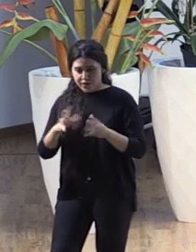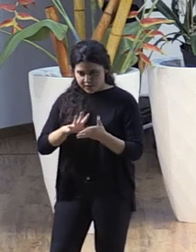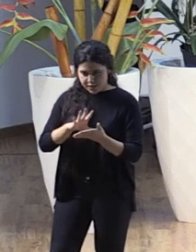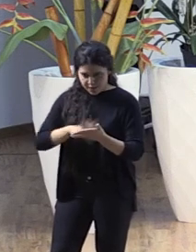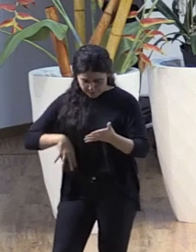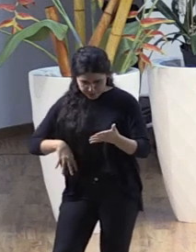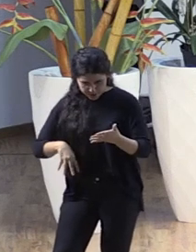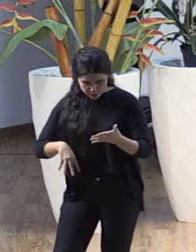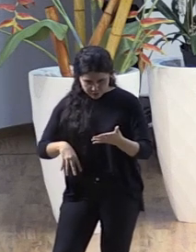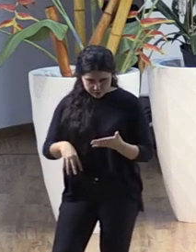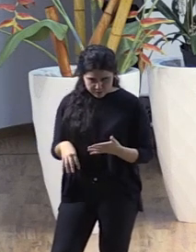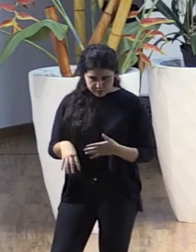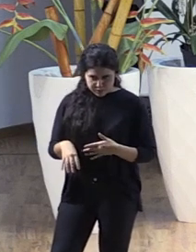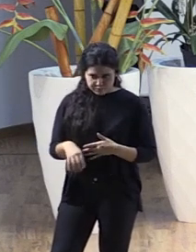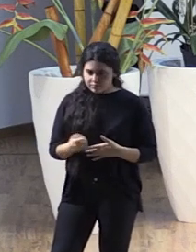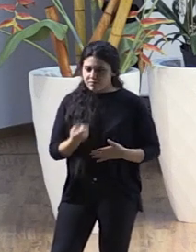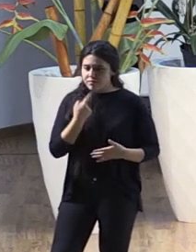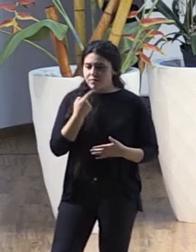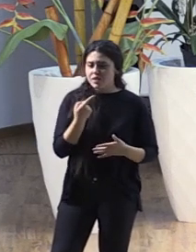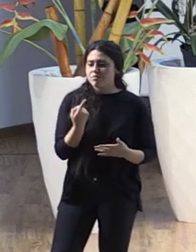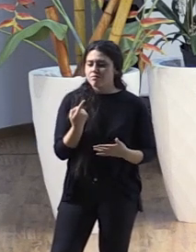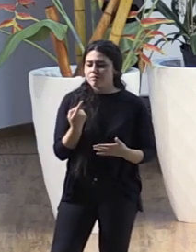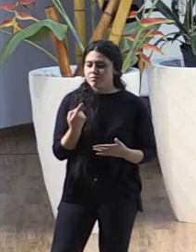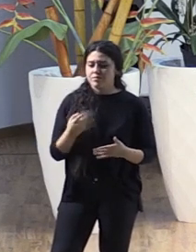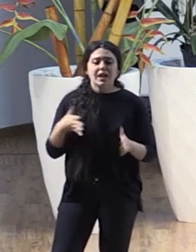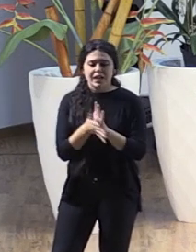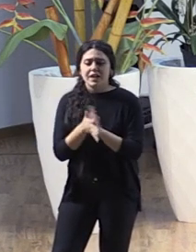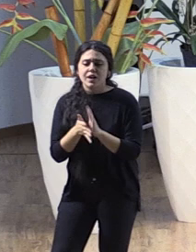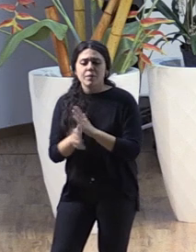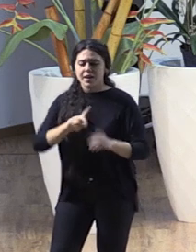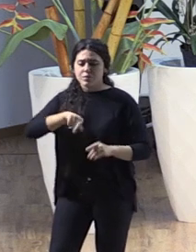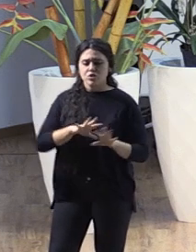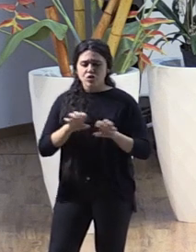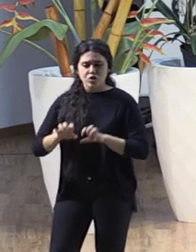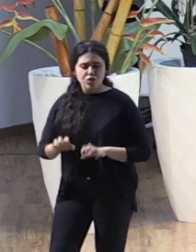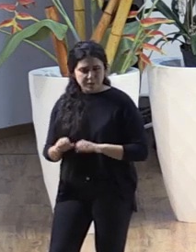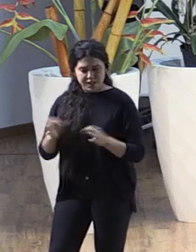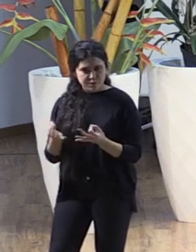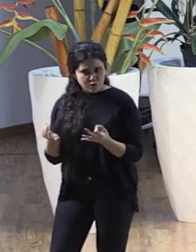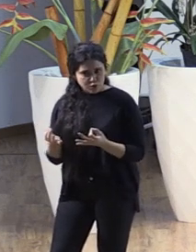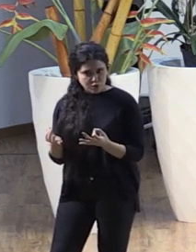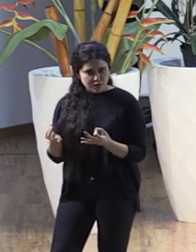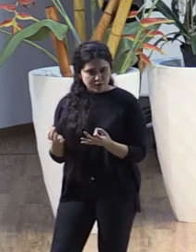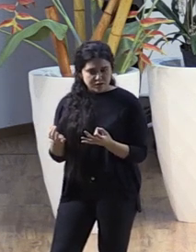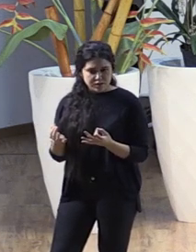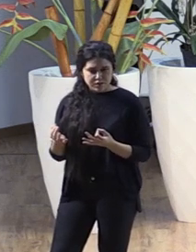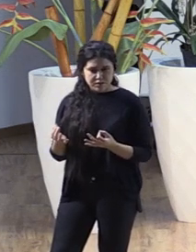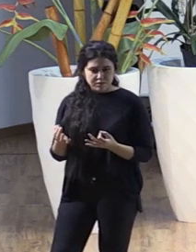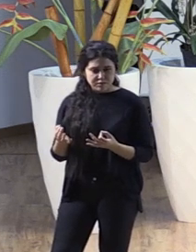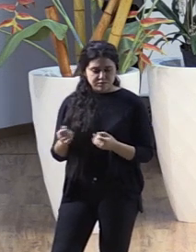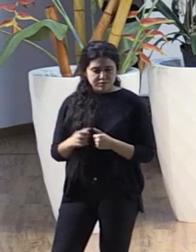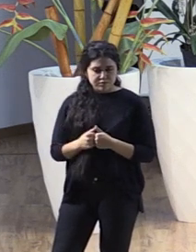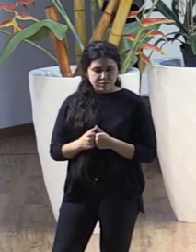una competencia, esto que os estoy explicando es una cosa que aprendemos y como la aprendemos la tenemos que poder llevar a cabo, no es si quiero o no